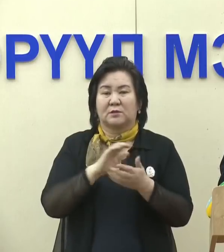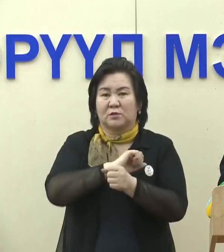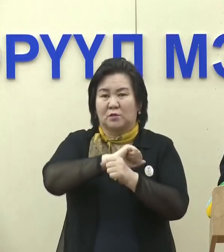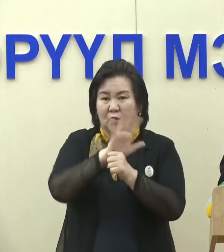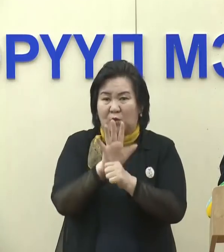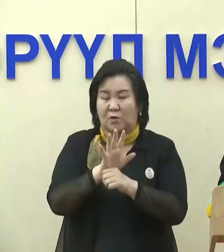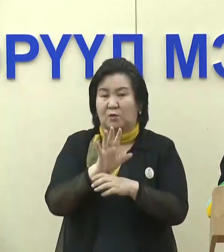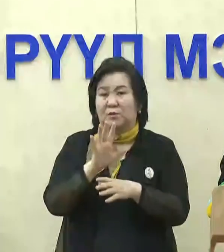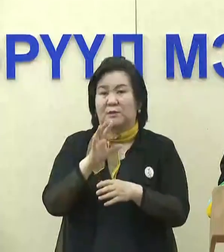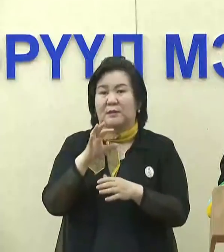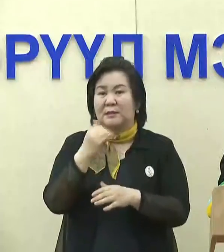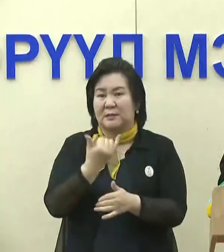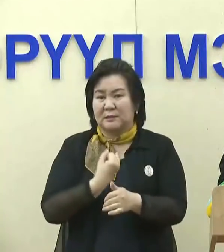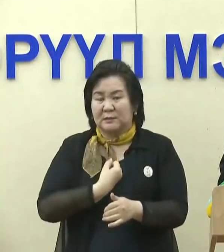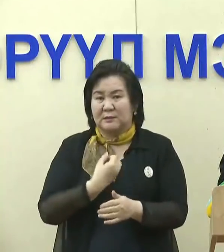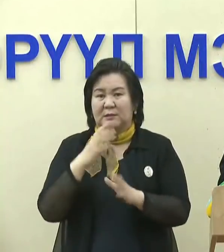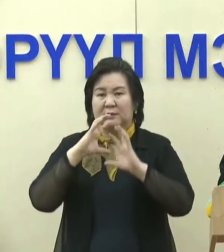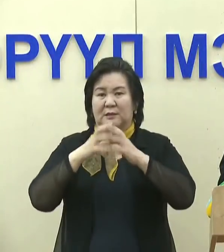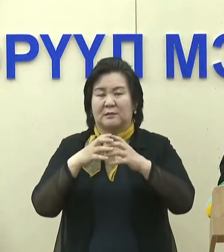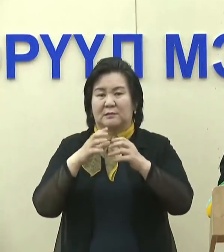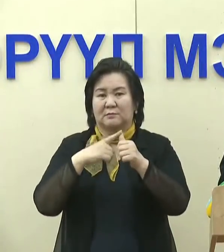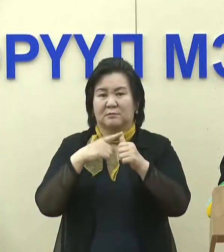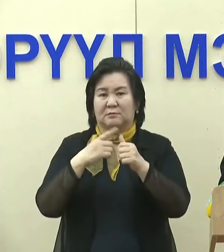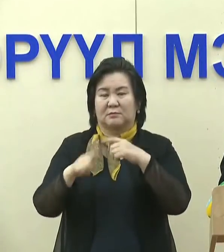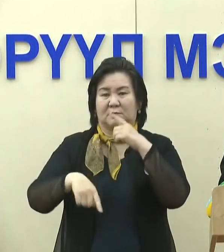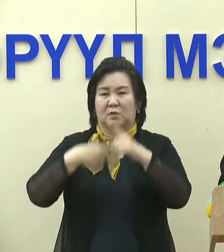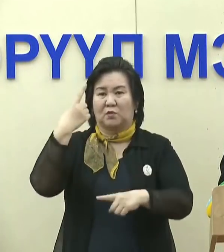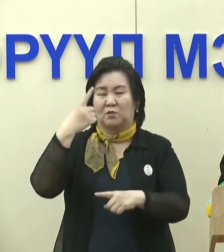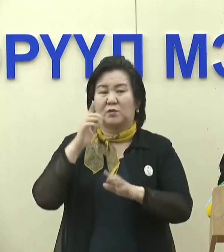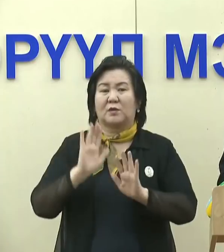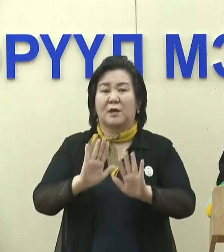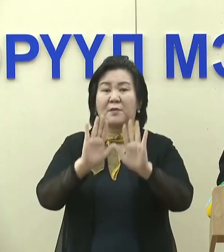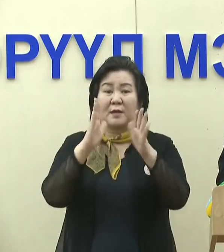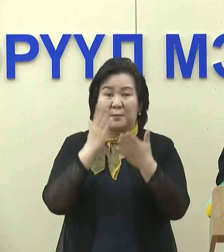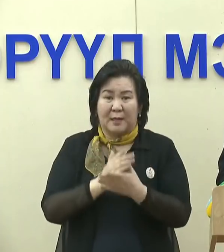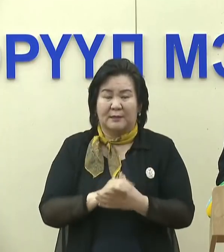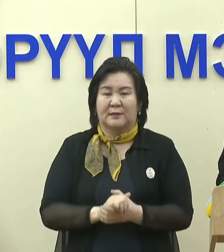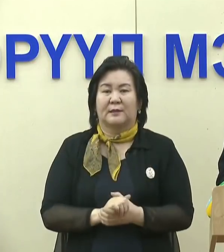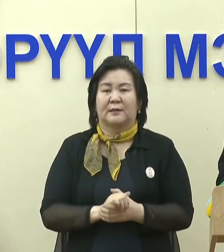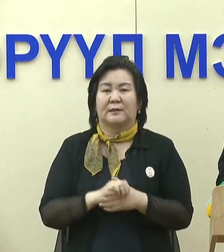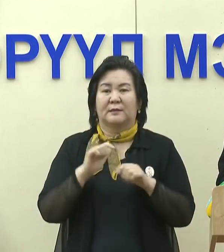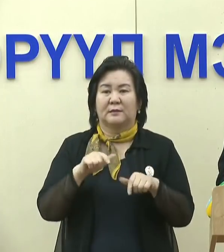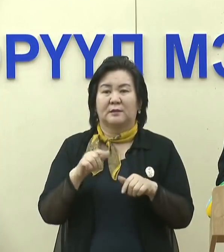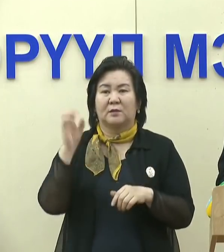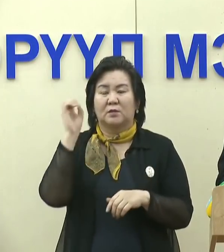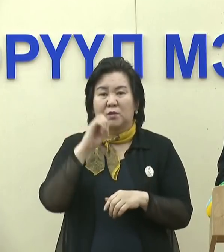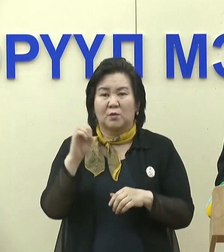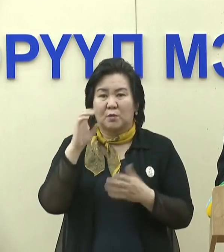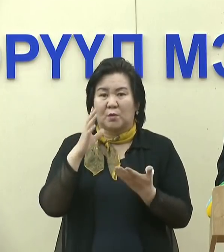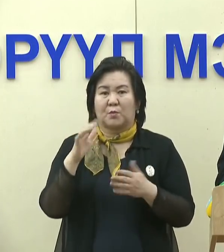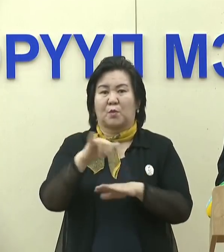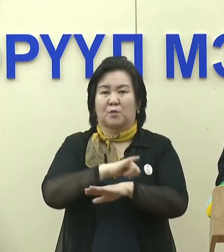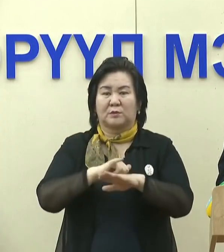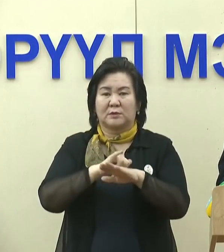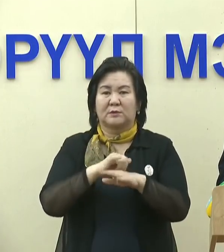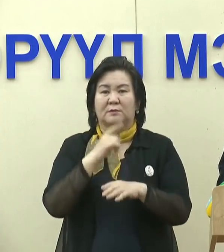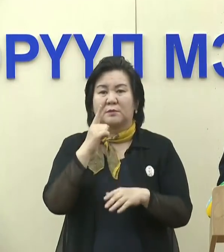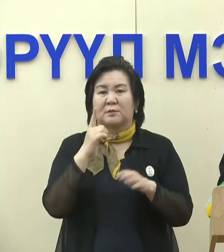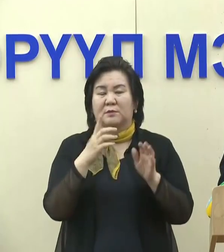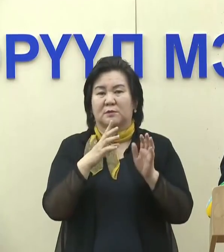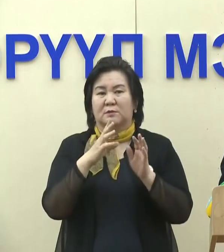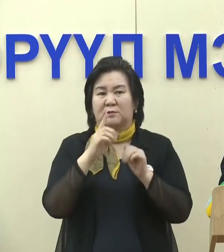коронавирус халдварын эрсдэл дэлхийн дахны хэмжээнд маш өндөр хэвээрээ байгаа. За Европын бүсэд бол өнгөрсөн 24